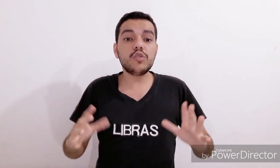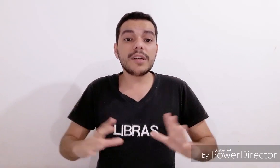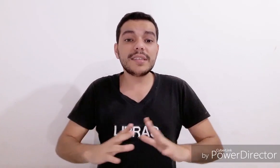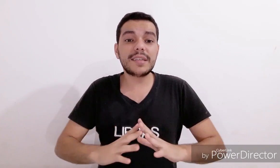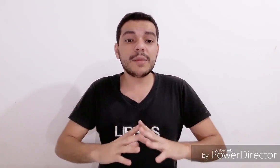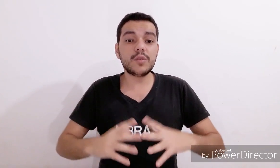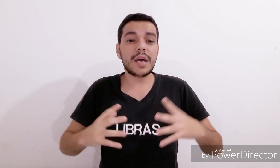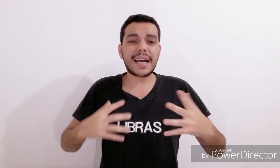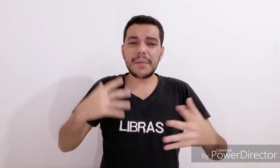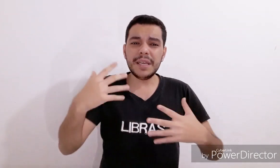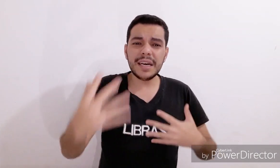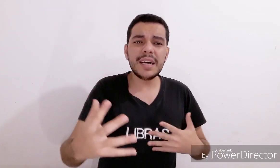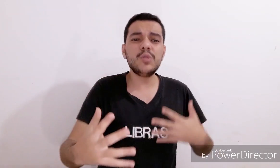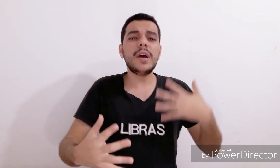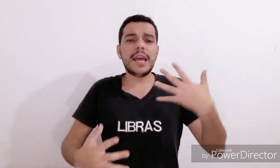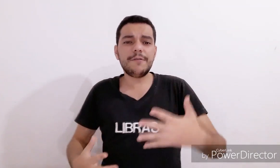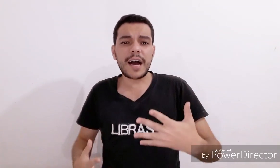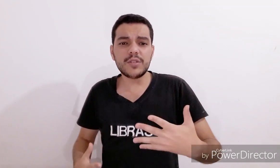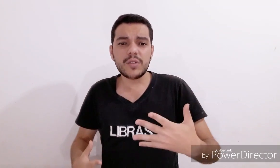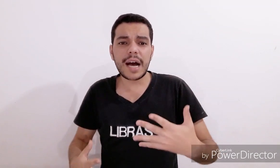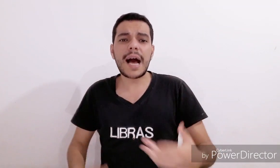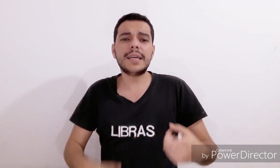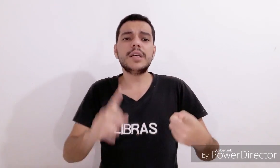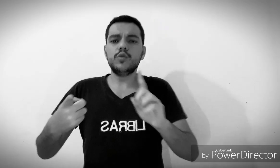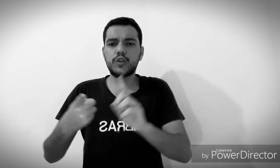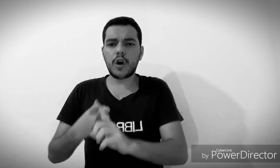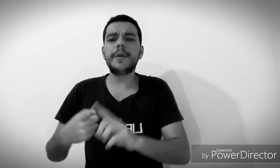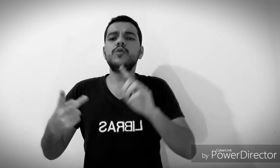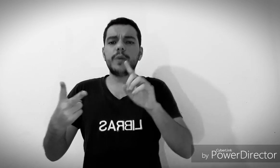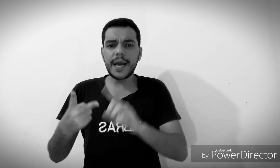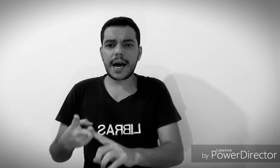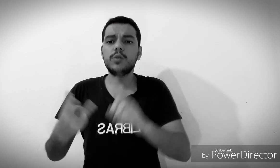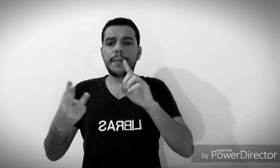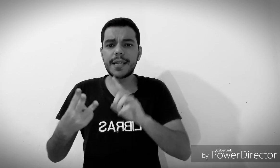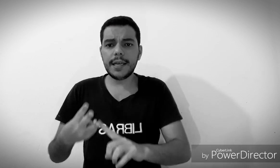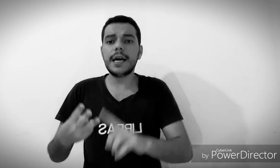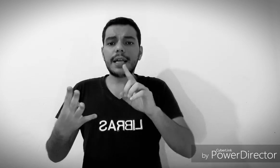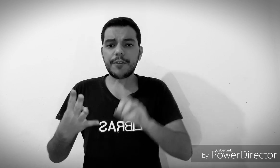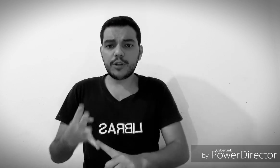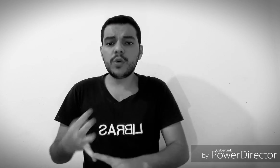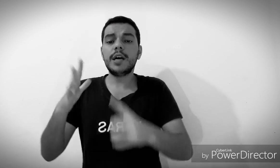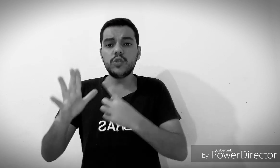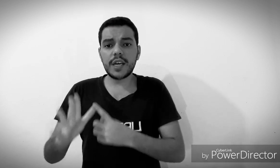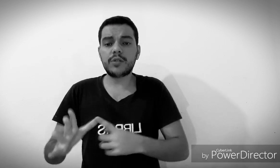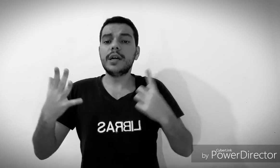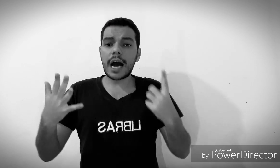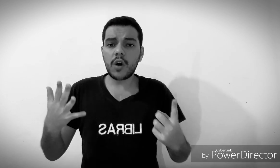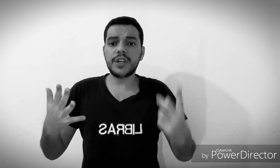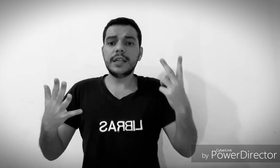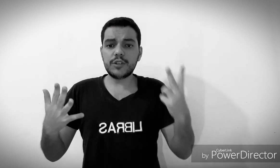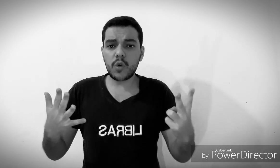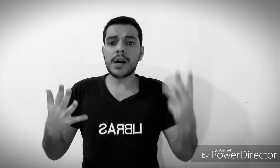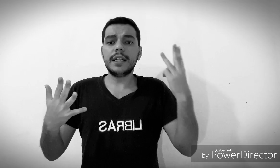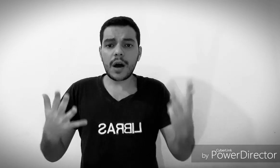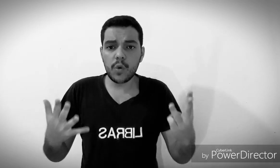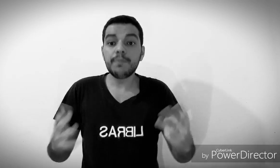nós estamos caminhando em vários lugares, no shopping, no supermercado, na padaria, na prefeitura, no centro, na loja, na escola, na rua,